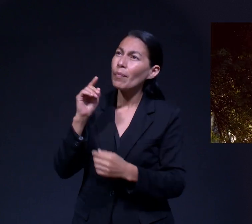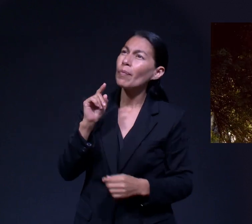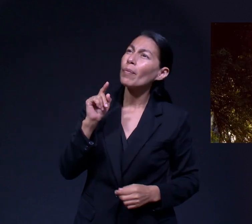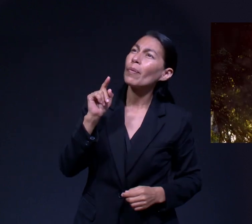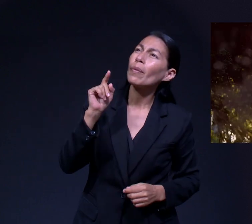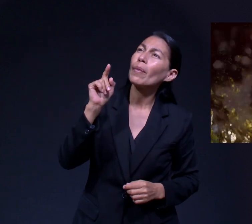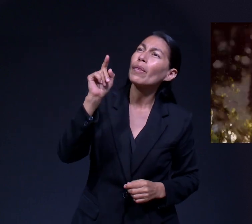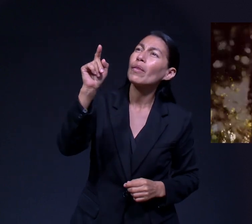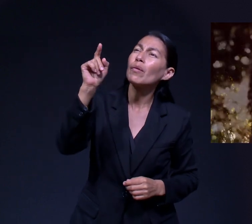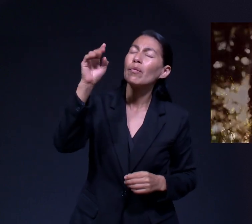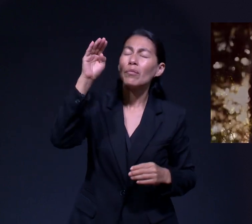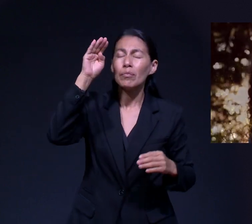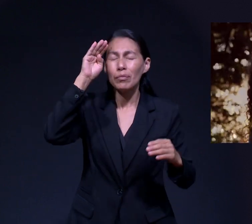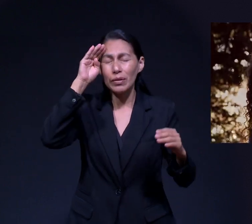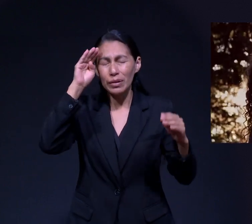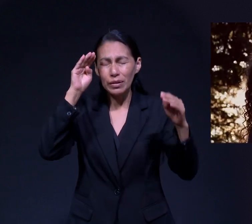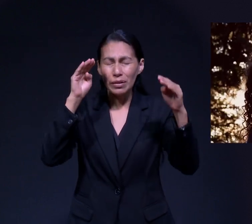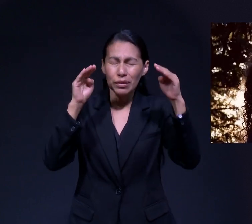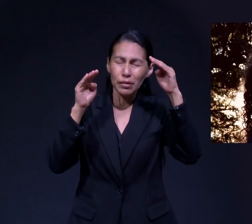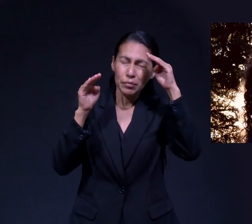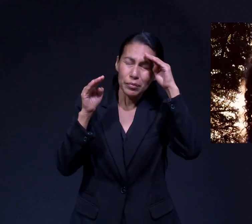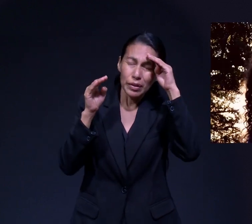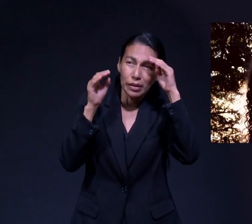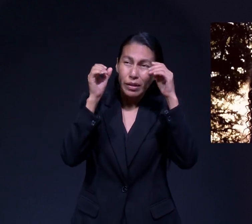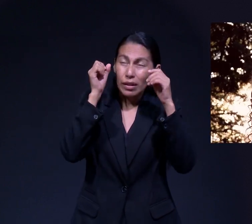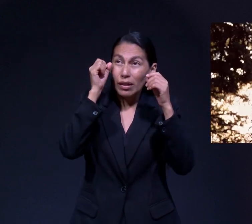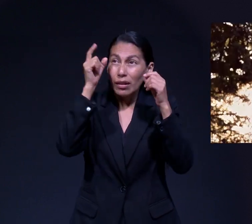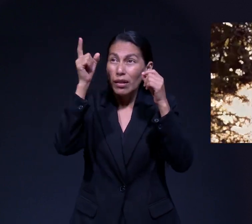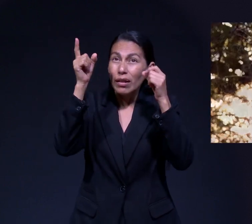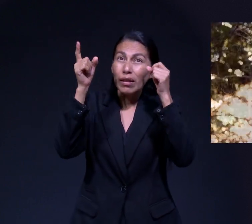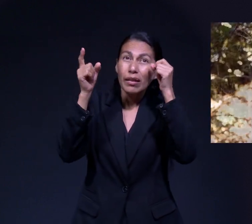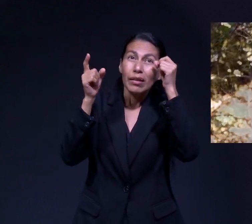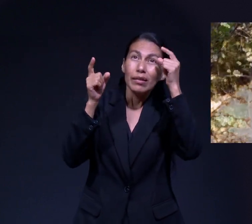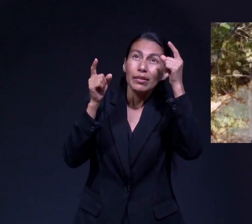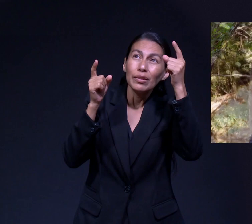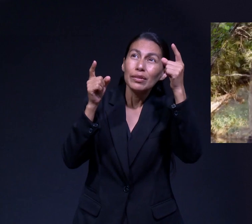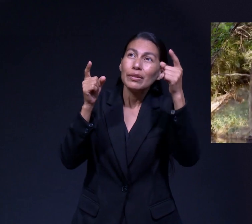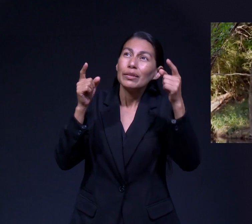cuán preciosos me son